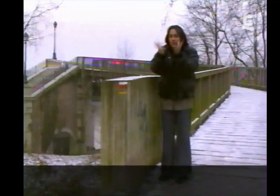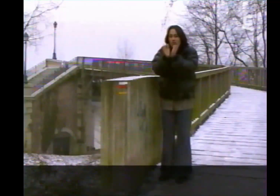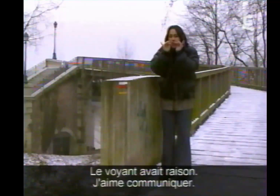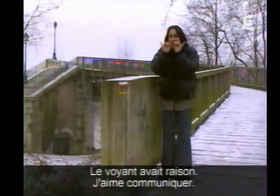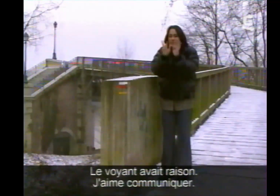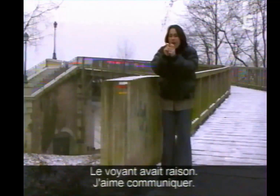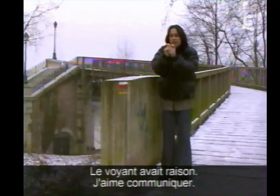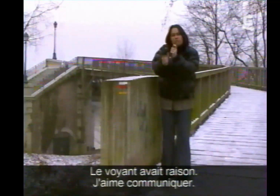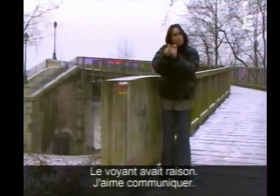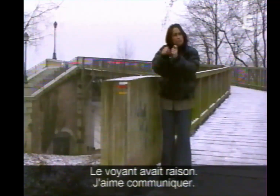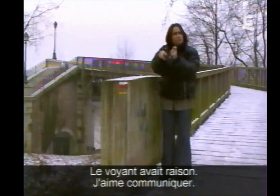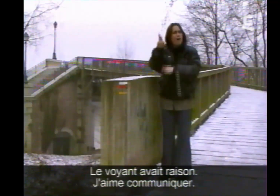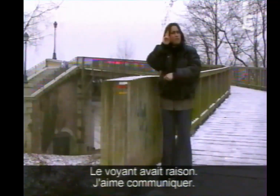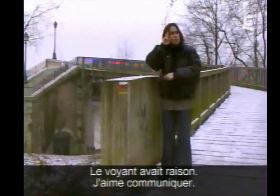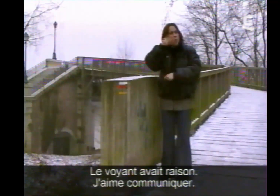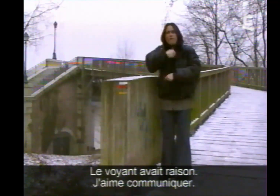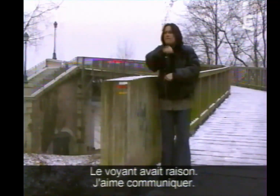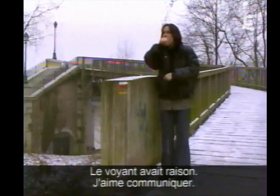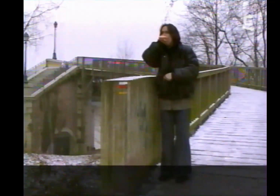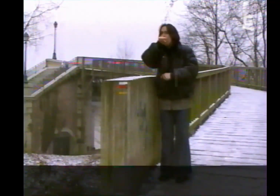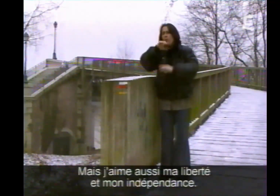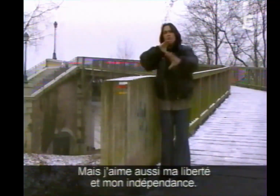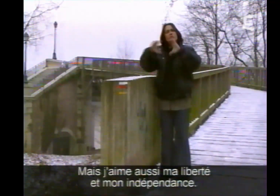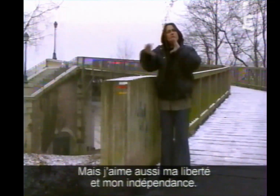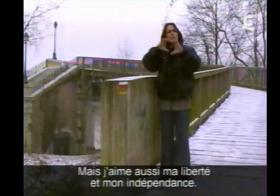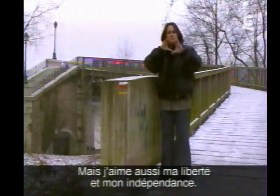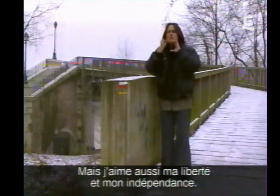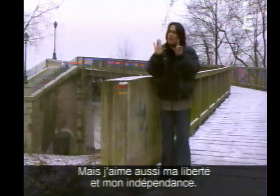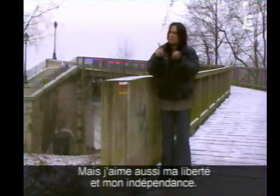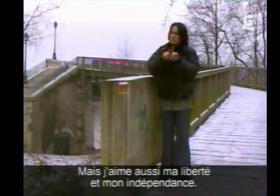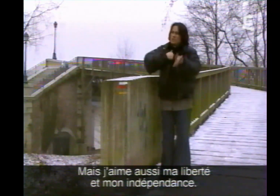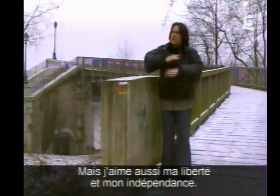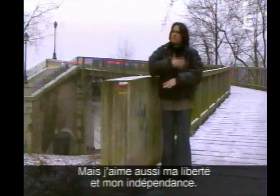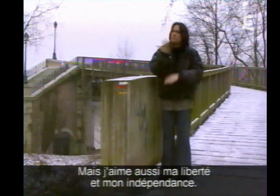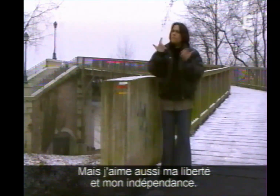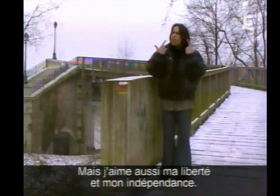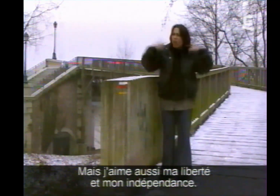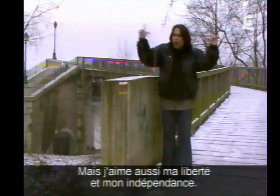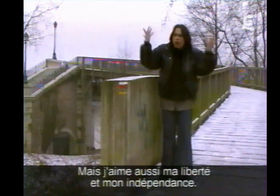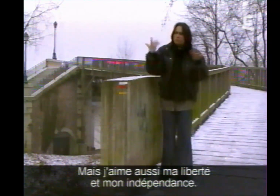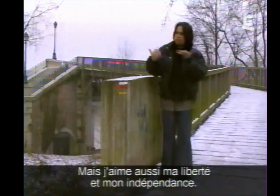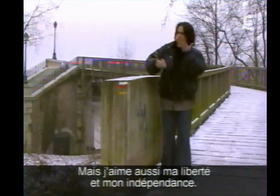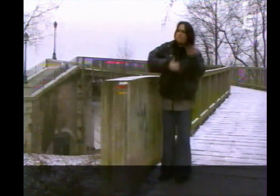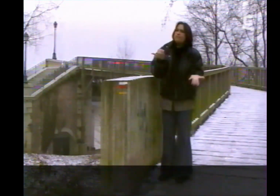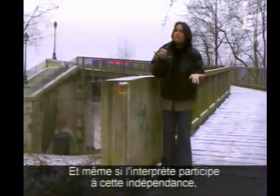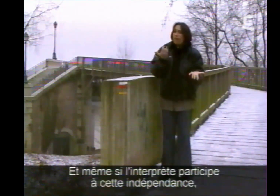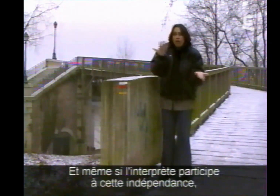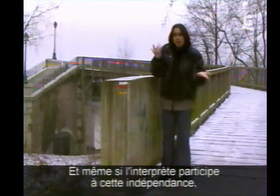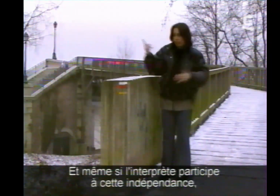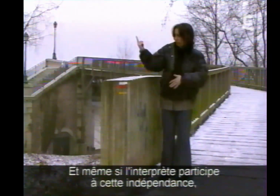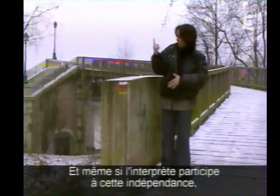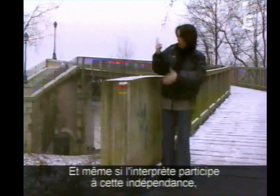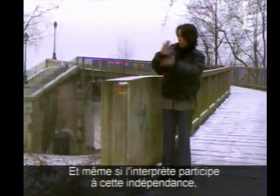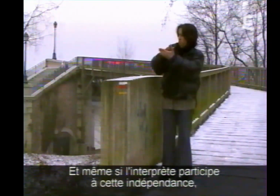Le voyant avait raison, j'aime communiquer. Mais j'aime aussi ma liberté et mon indépendance. Et même si l'interprète participe